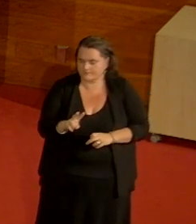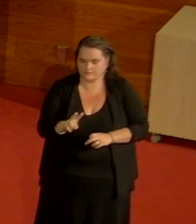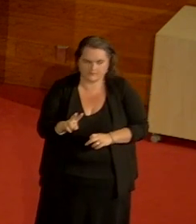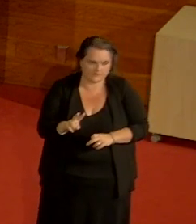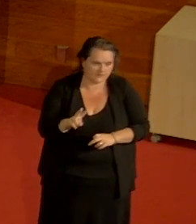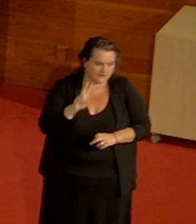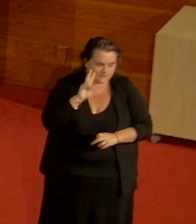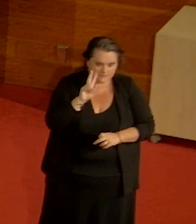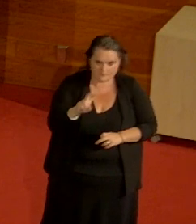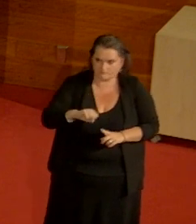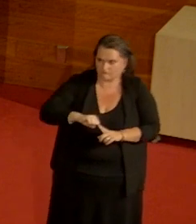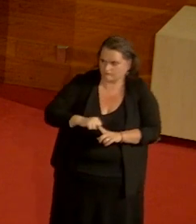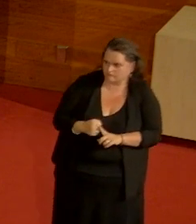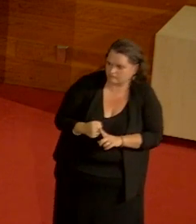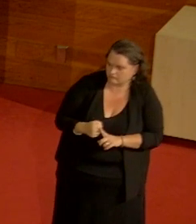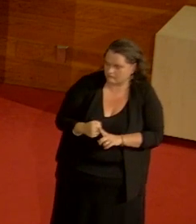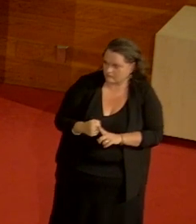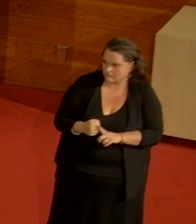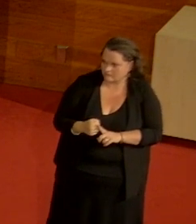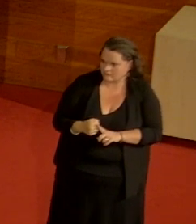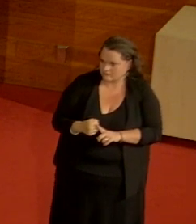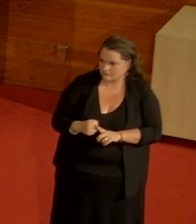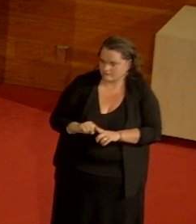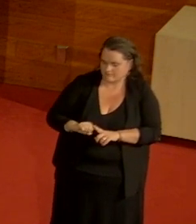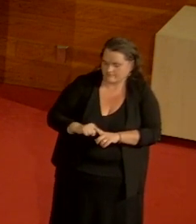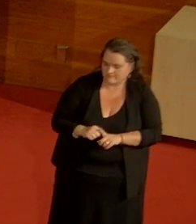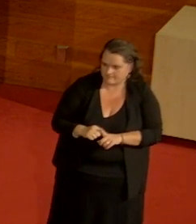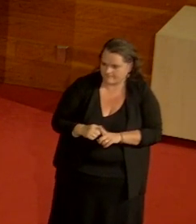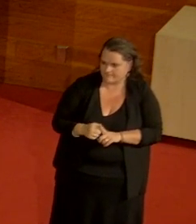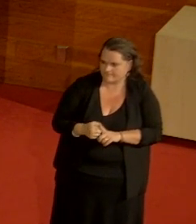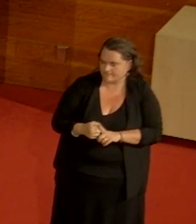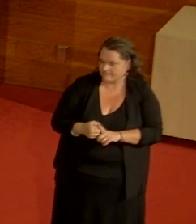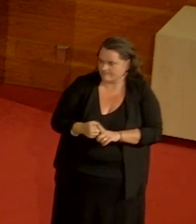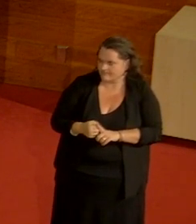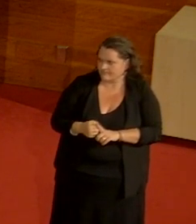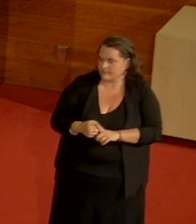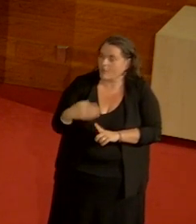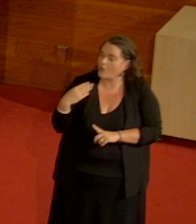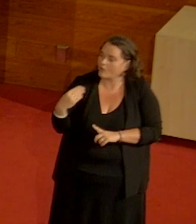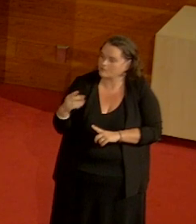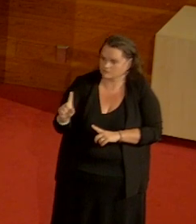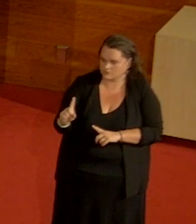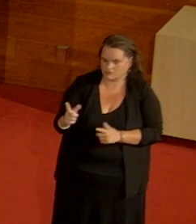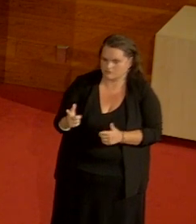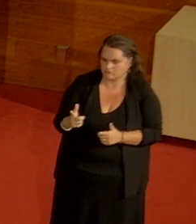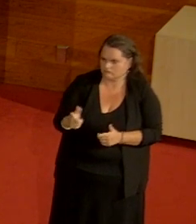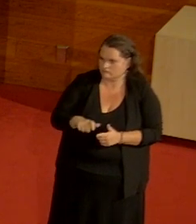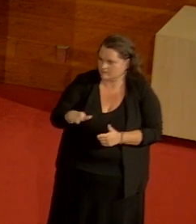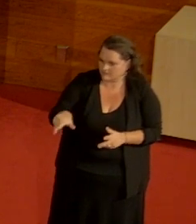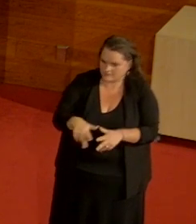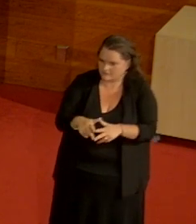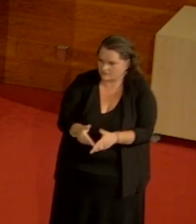vemos que esa presión de que sienten hoy en día y no solo jóvenes yo creo que muchísimas personas de la